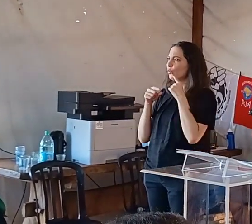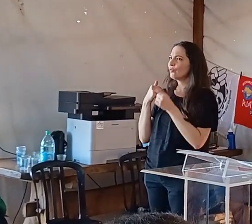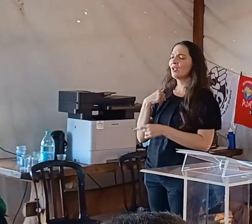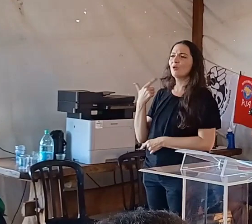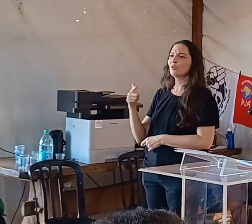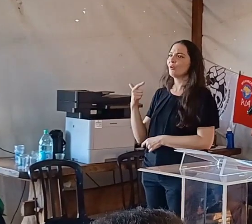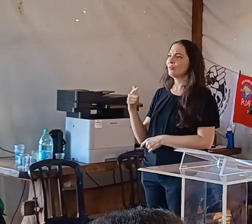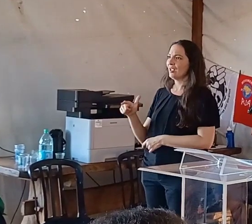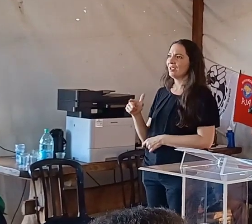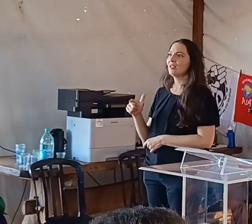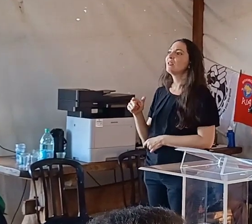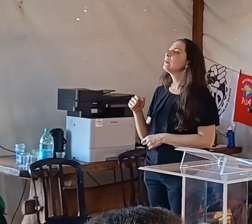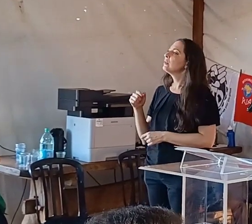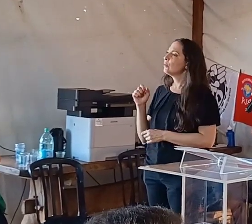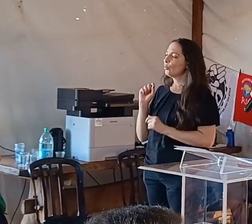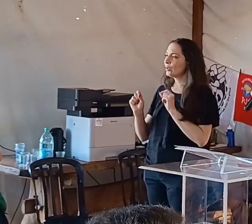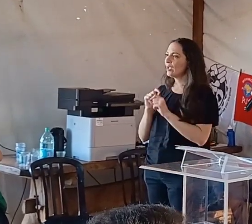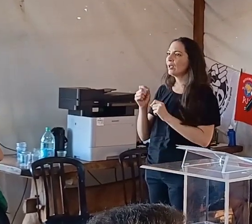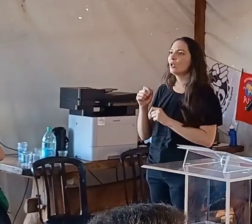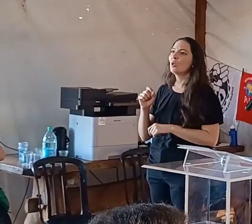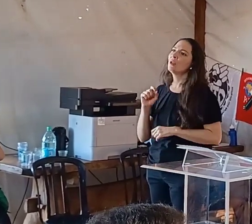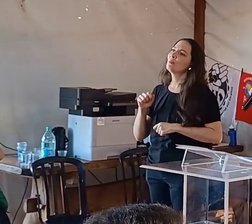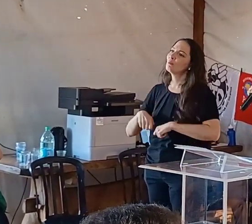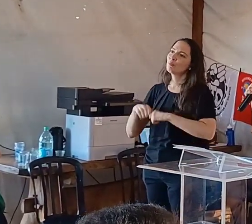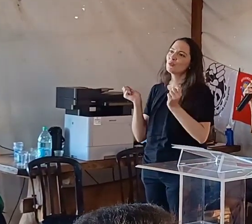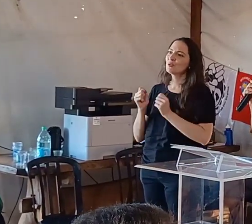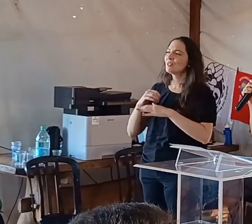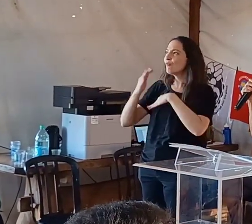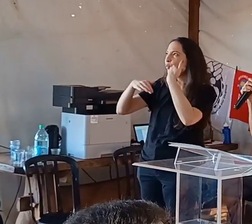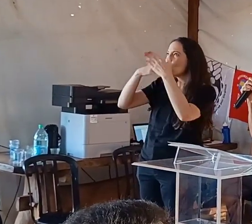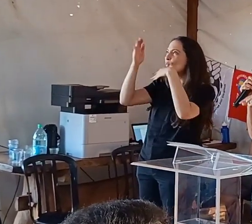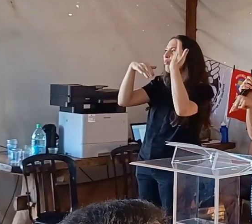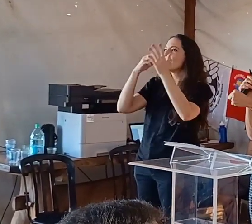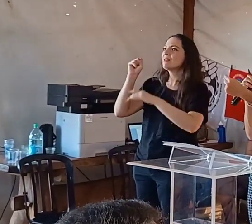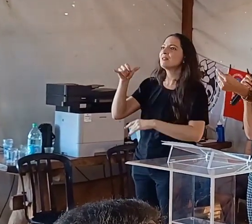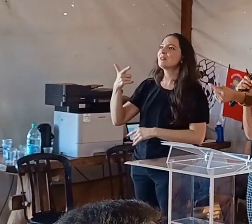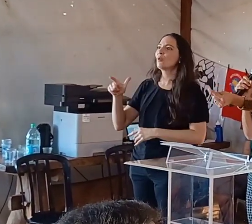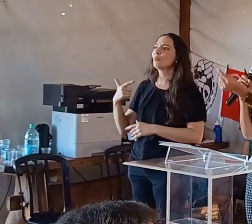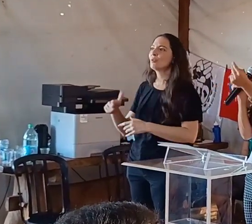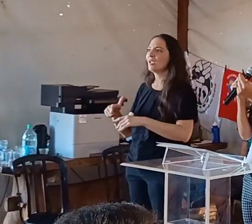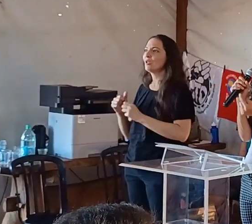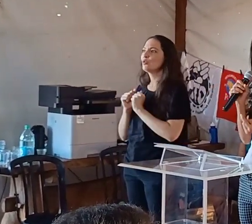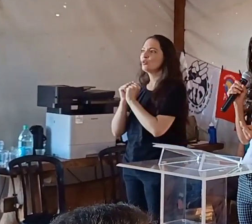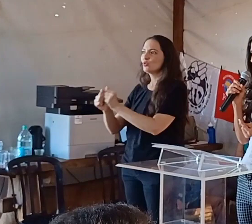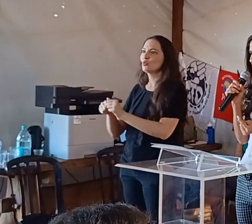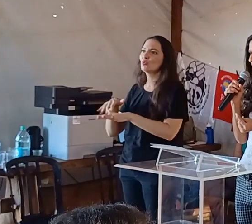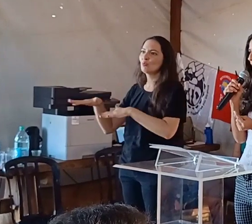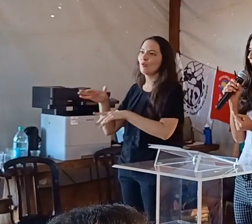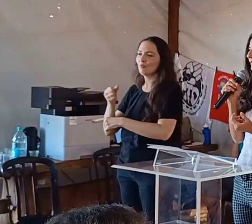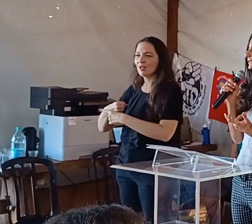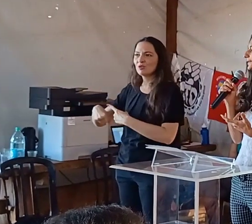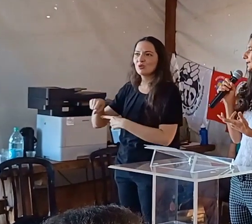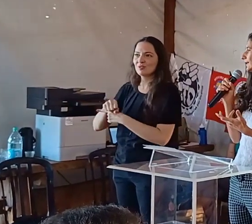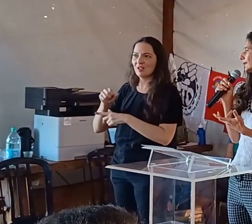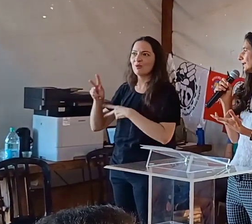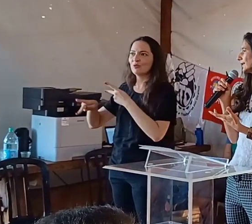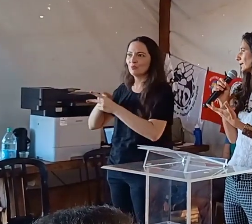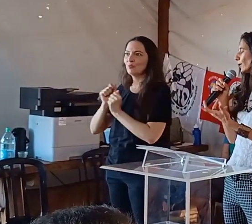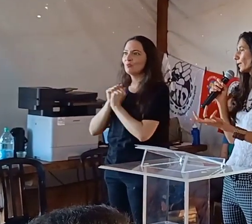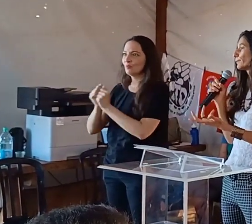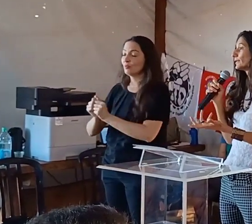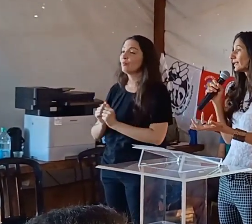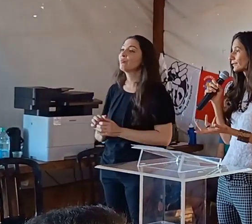sem a participação dos movimentos sociais. A minha tarefa é ser ponte, o protagonismo é nosso. E assim,